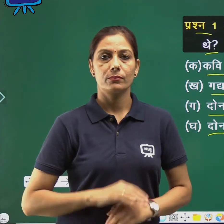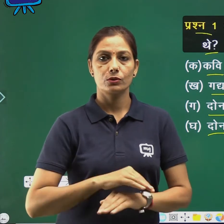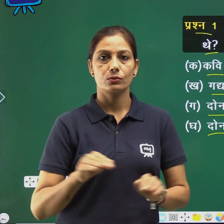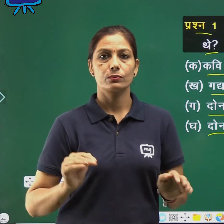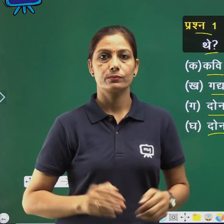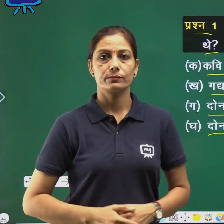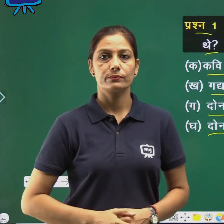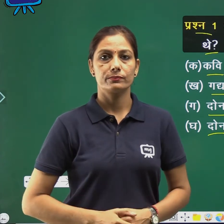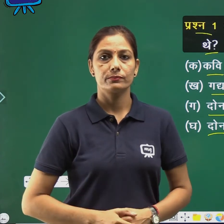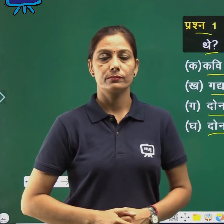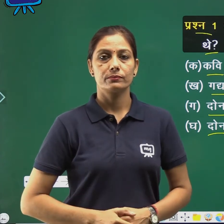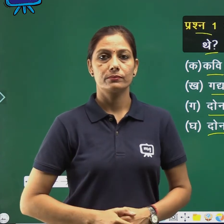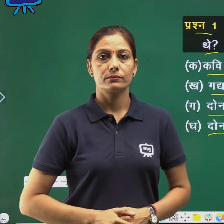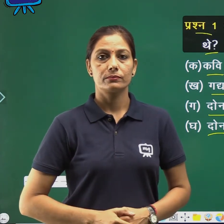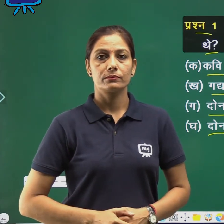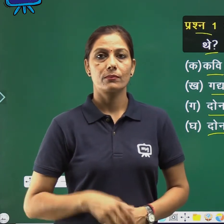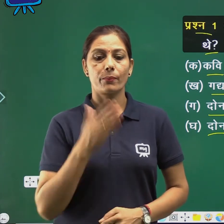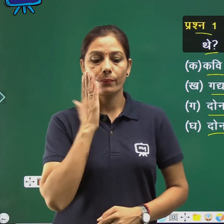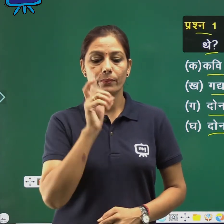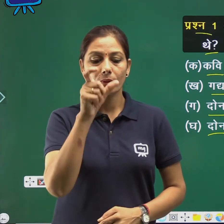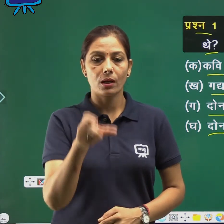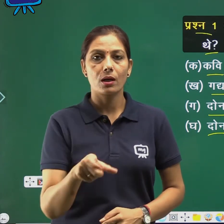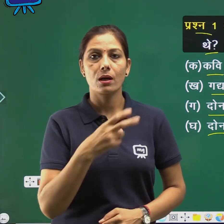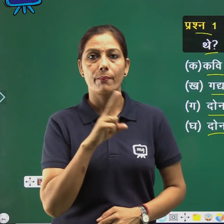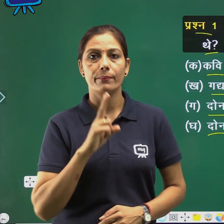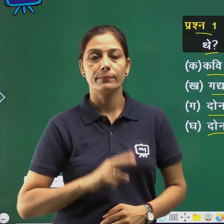बच्चों, जयशंकर प्रसाद जी